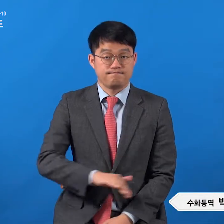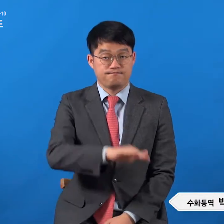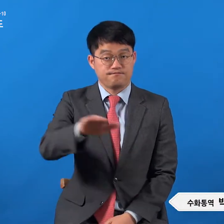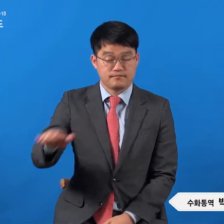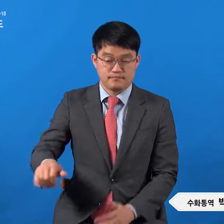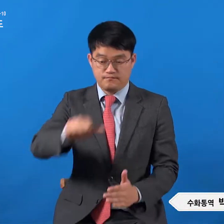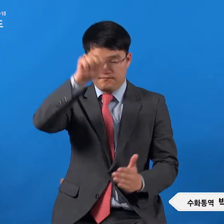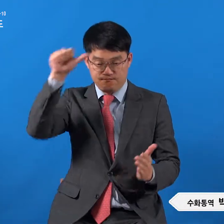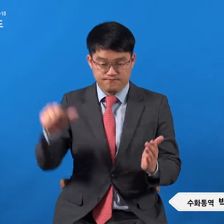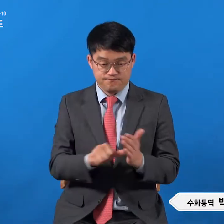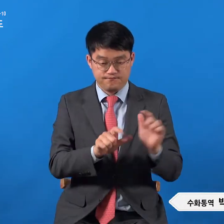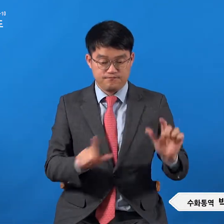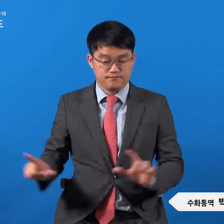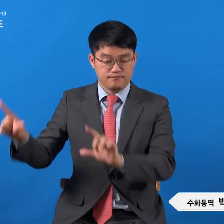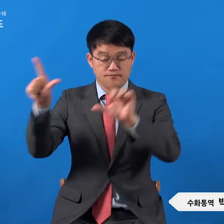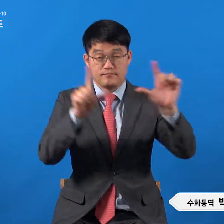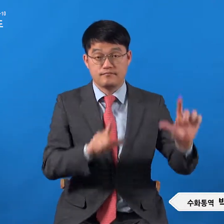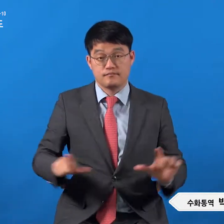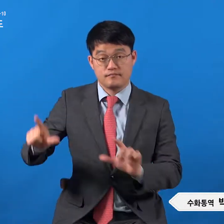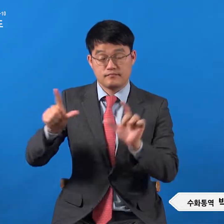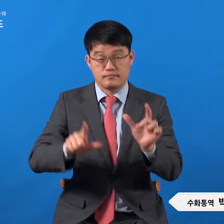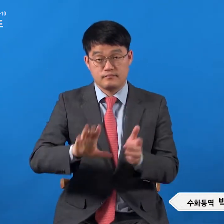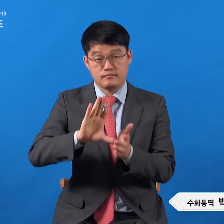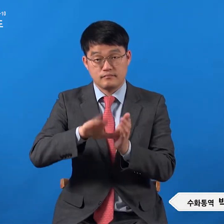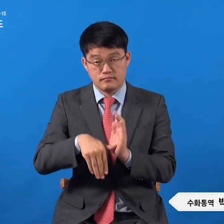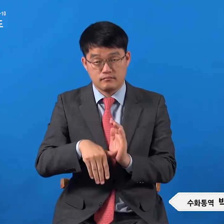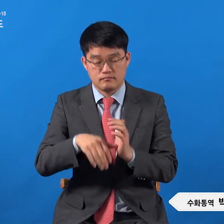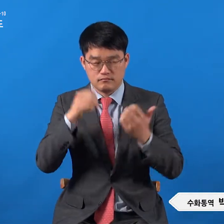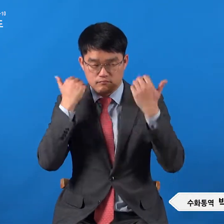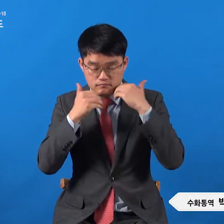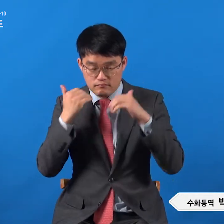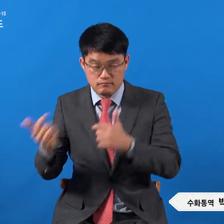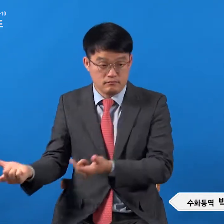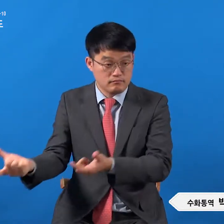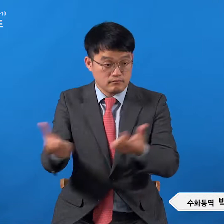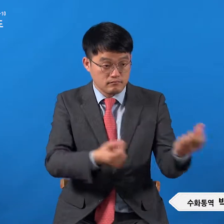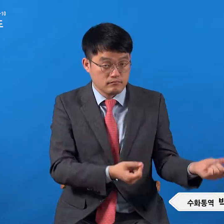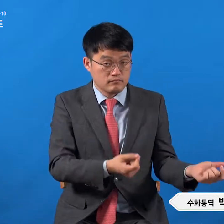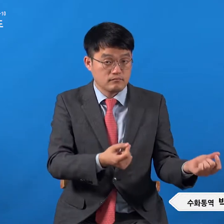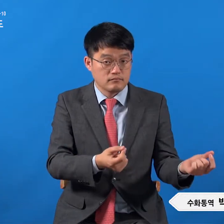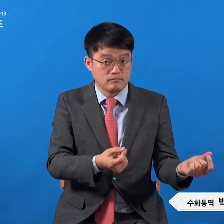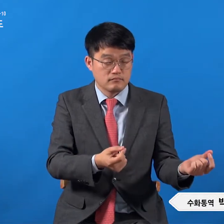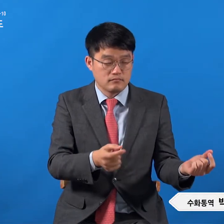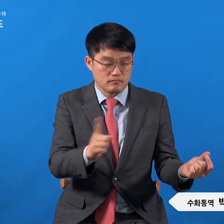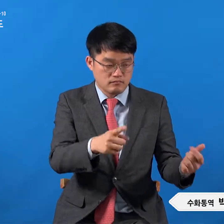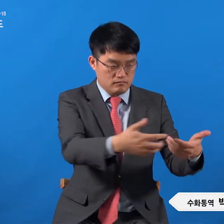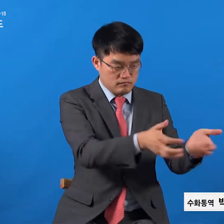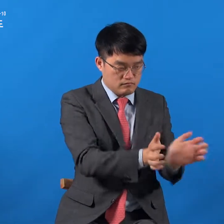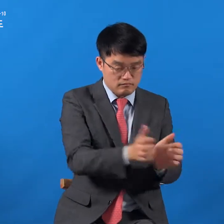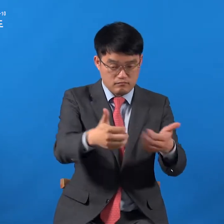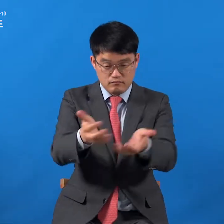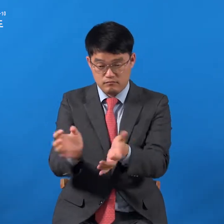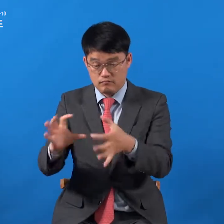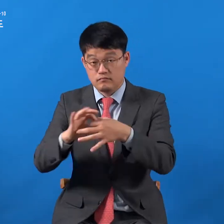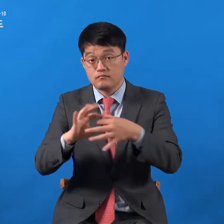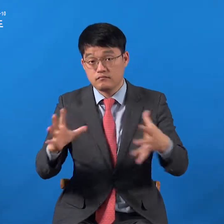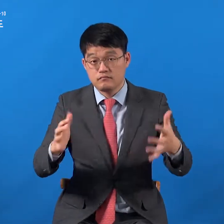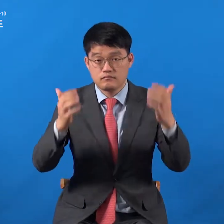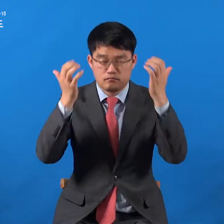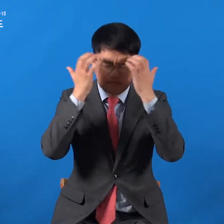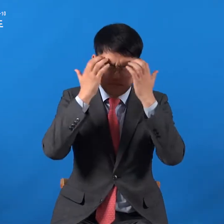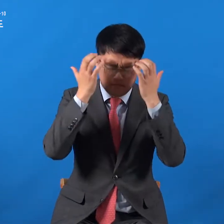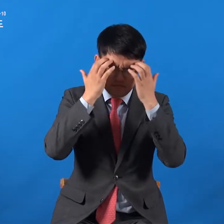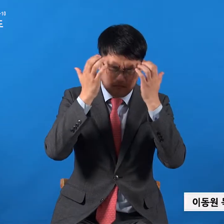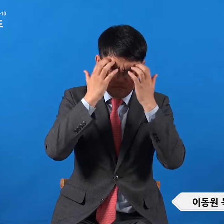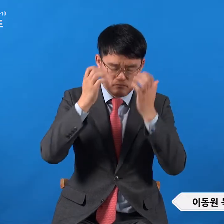우리가 인생을 살다 보면 그 누구나 또 그 어떤 공동체나 예외 없이